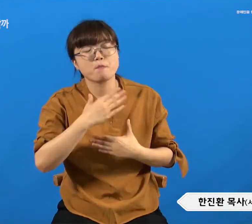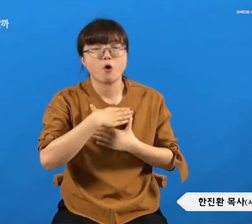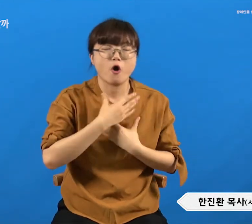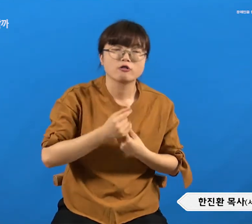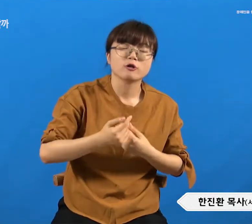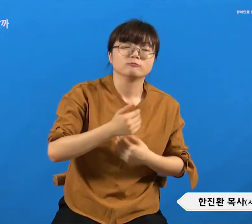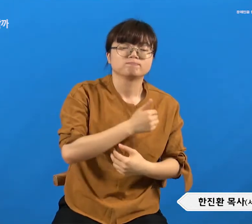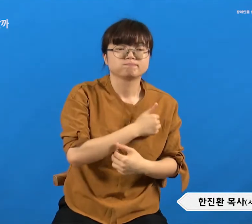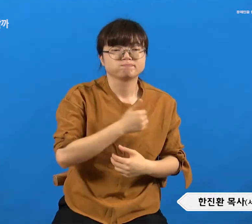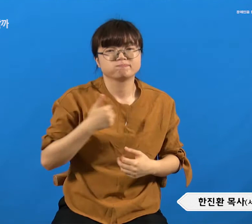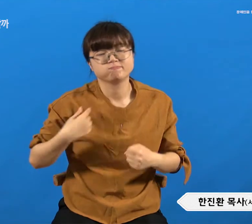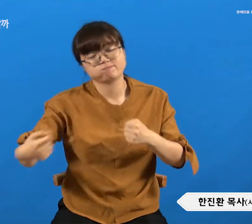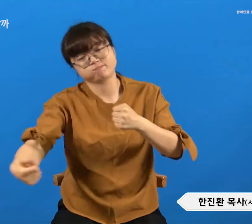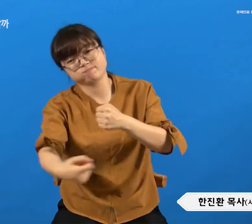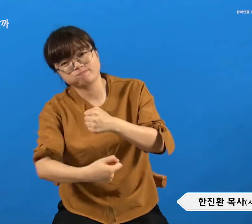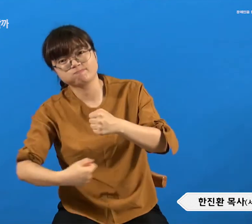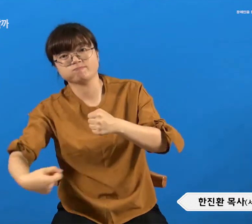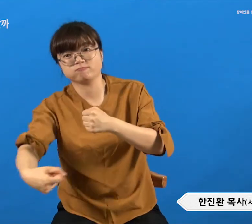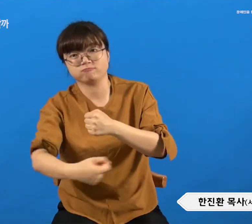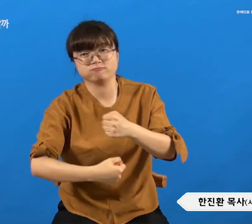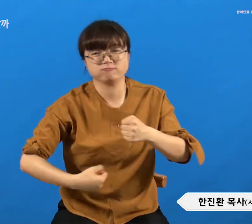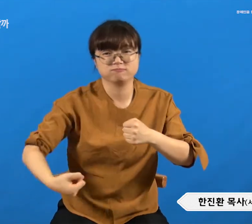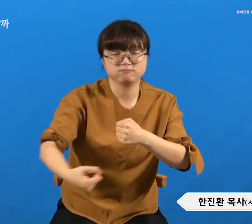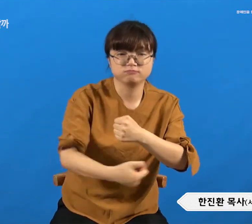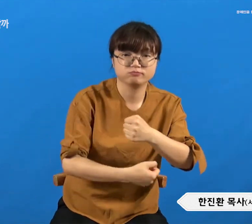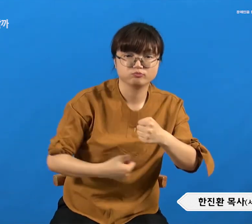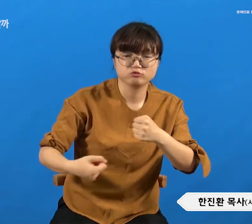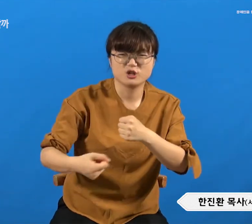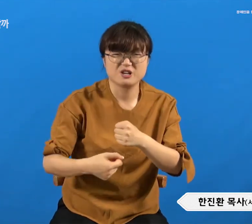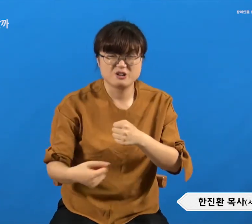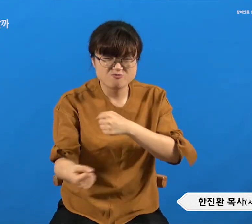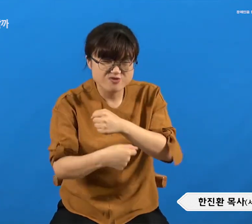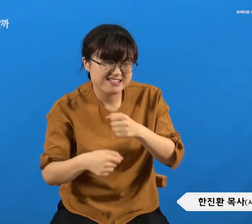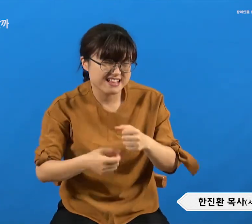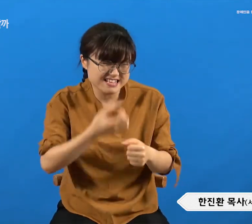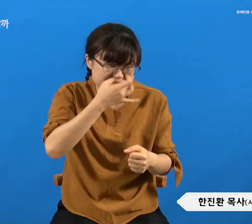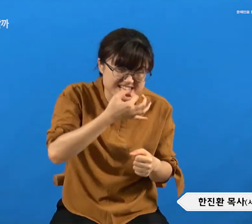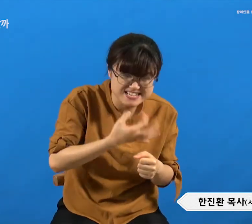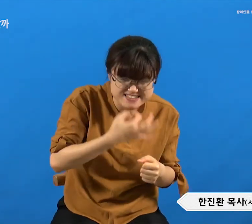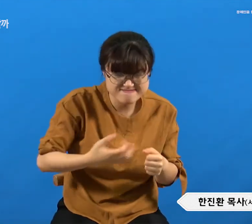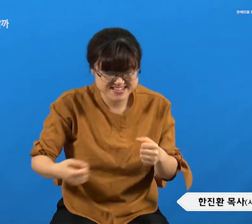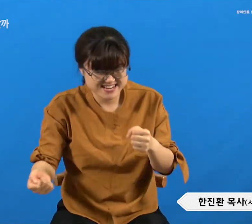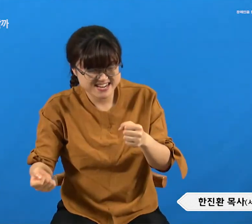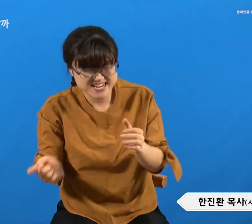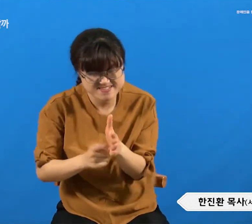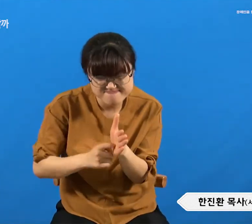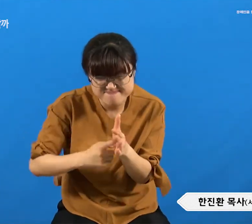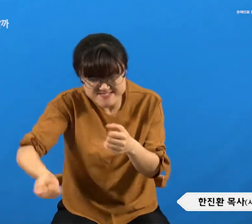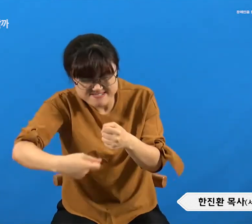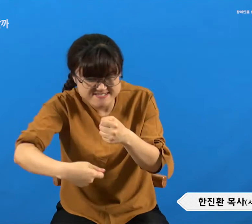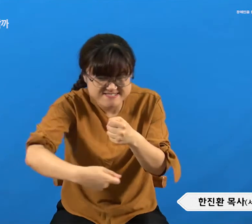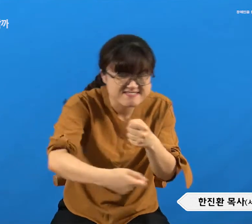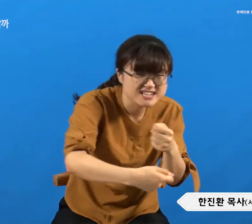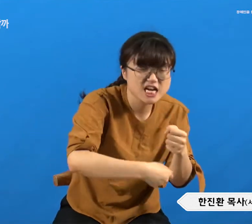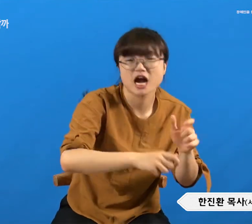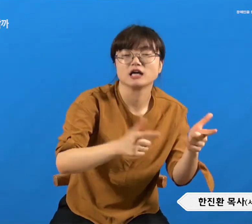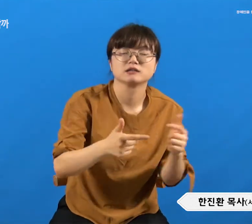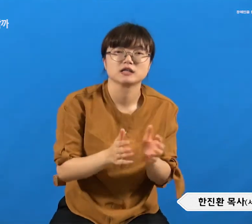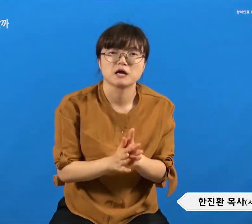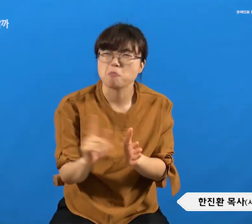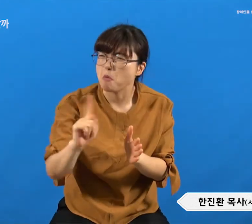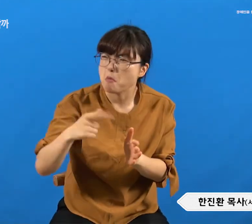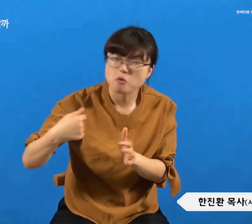느긋하게 수확을 거두어들이지 않습니까? 추수를 하면서 막 피 터지게 그렇게 하는 사람은 없습니다.